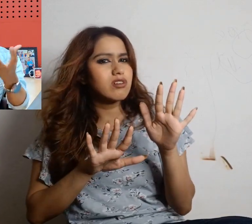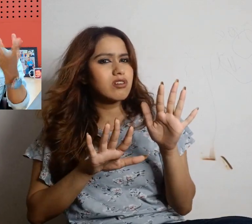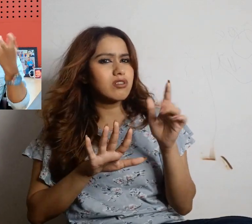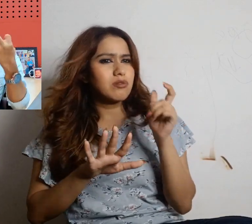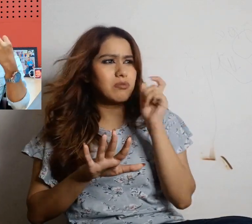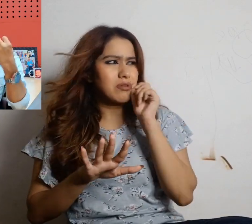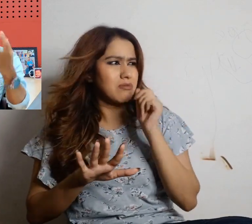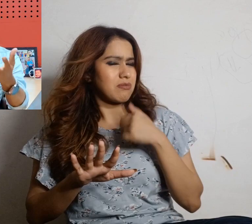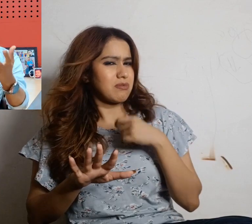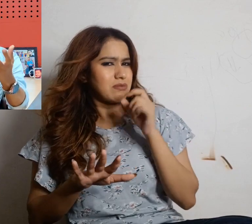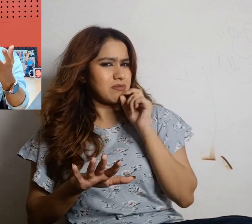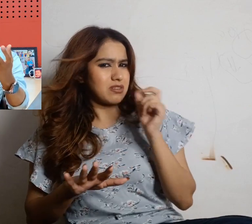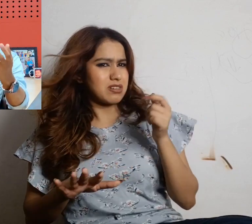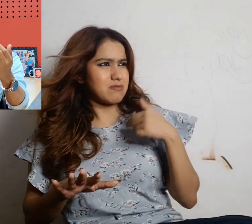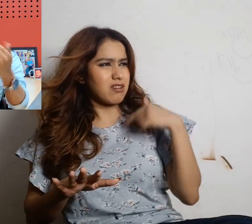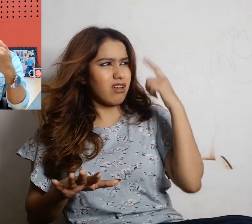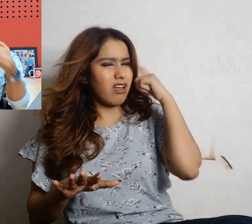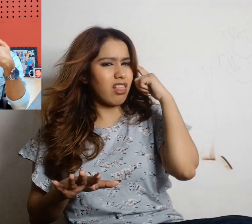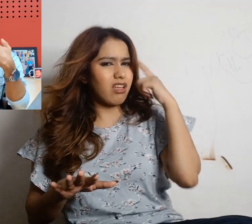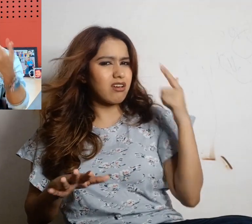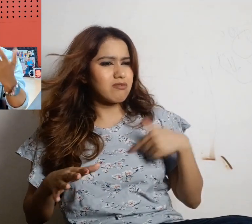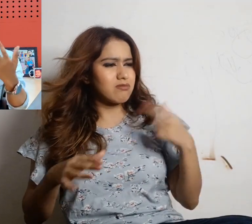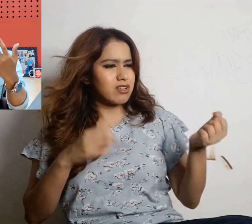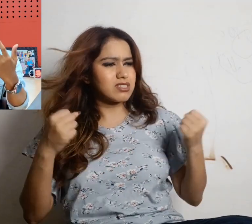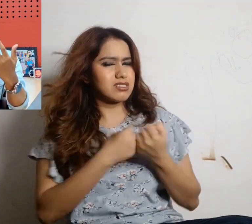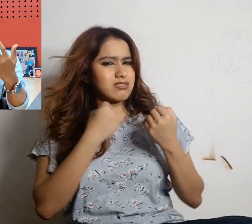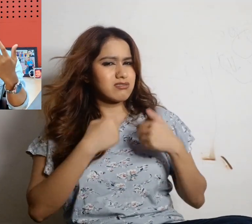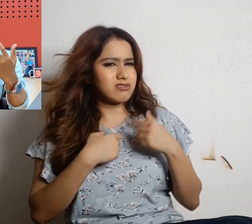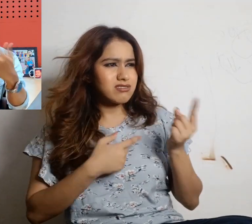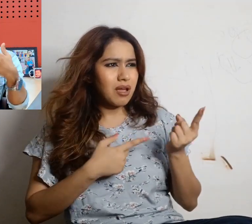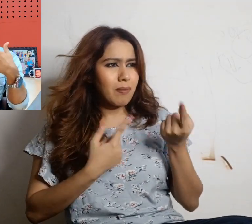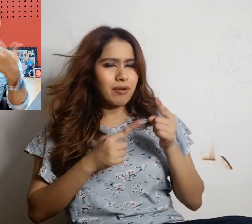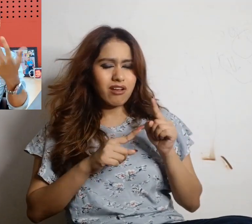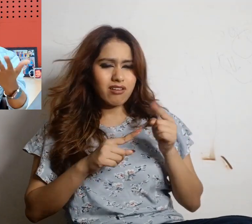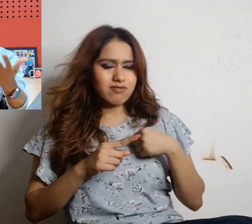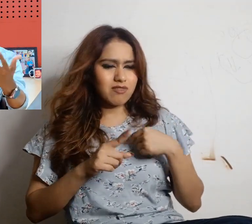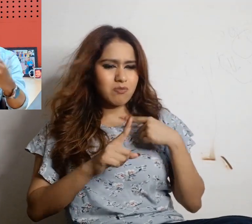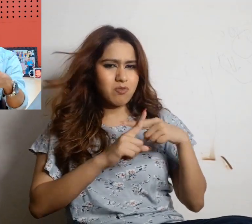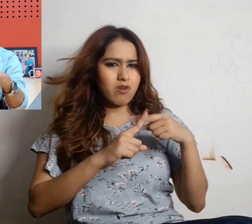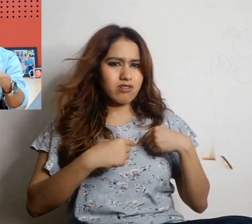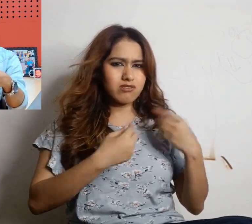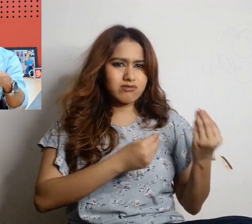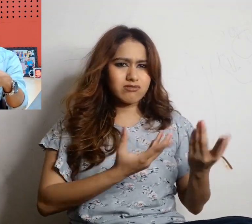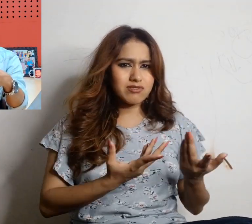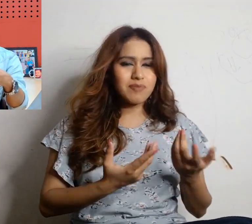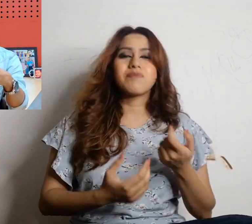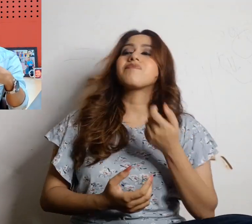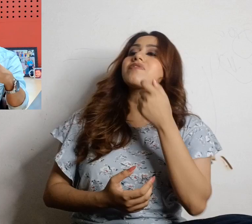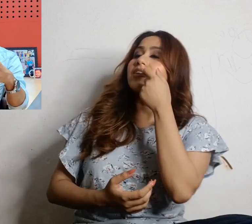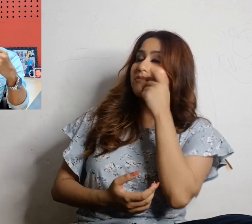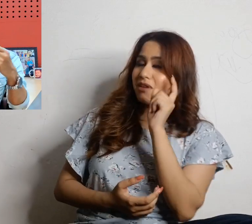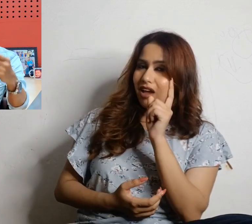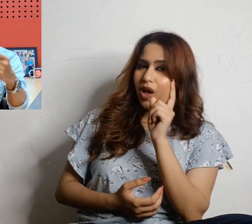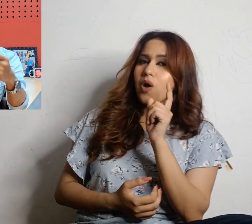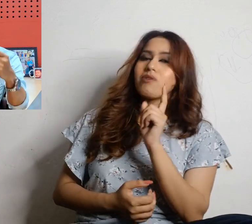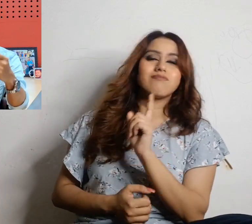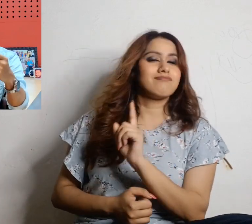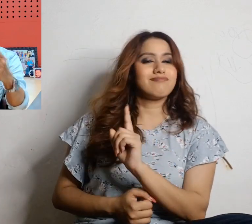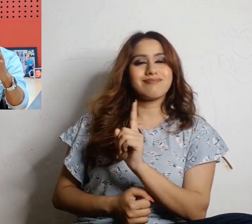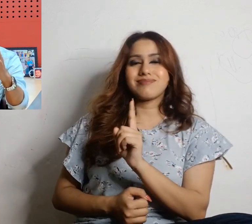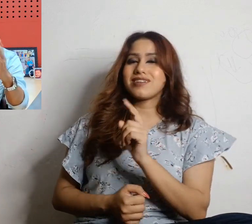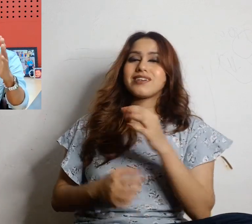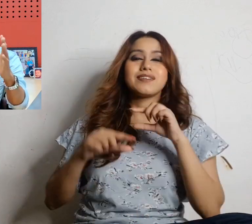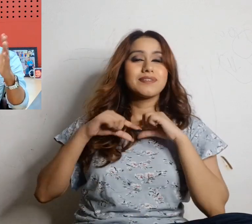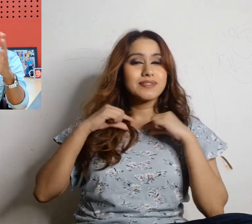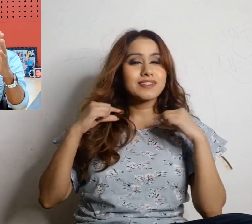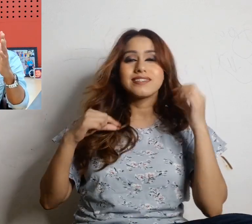निकली, लड़के ने सोचा कि ये क्या बोल दिया, मुझे तो इनसे लड़ाई करनी थी, ये मैं क्या कह दिया मैंने। तभी उसके पिताजी ने कहा, मुखिया